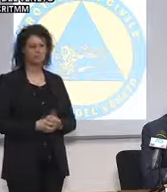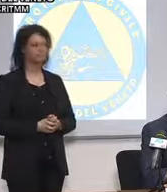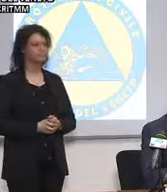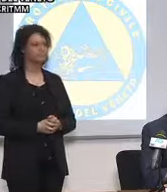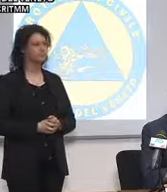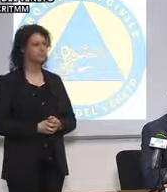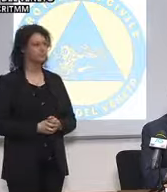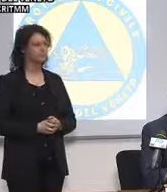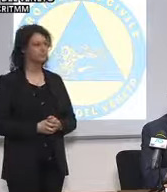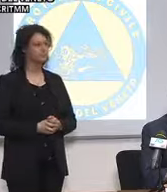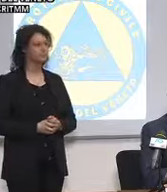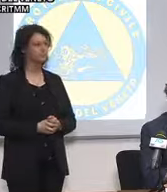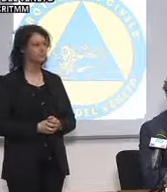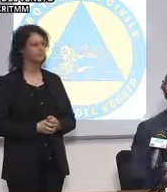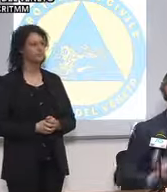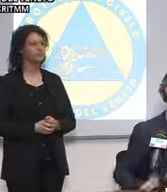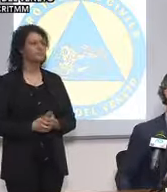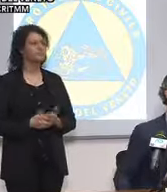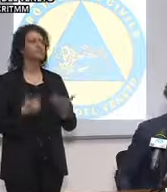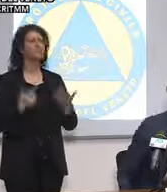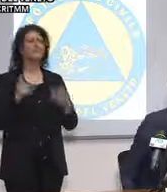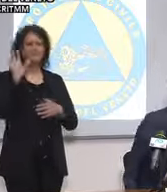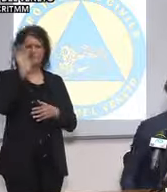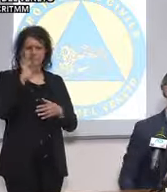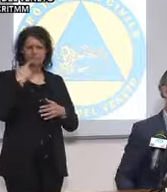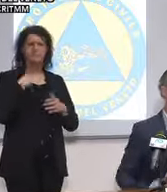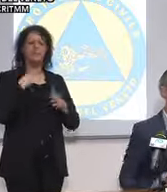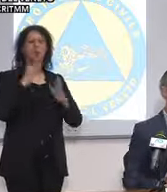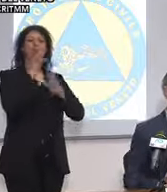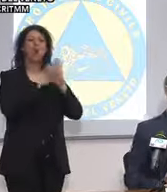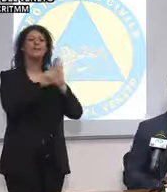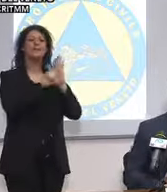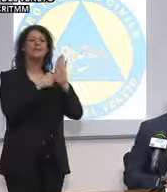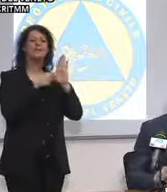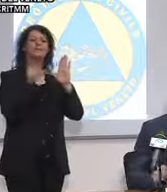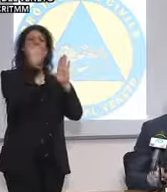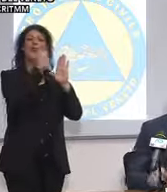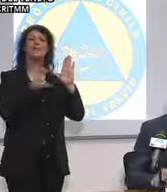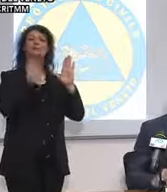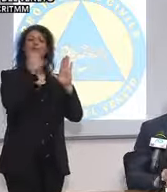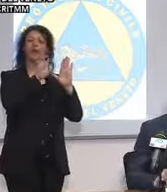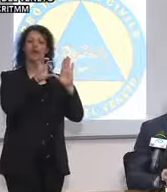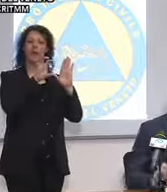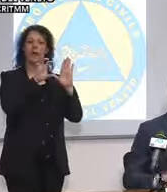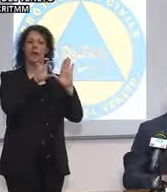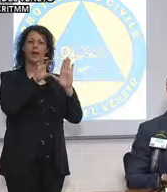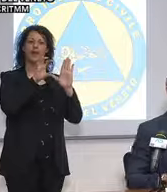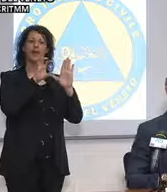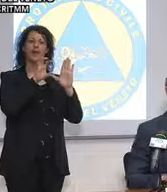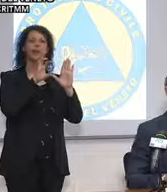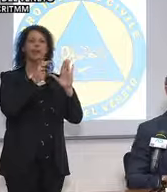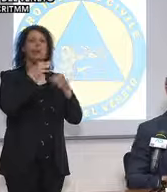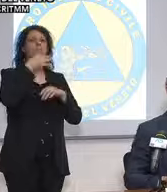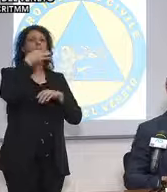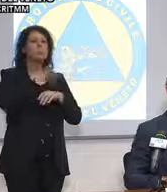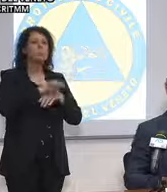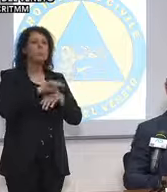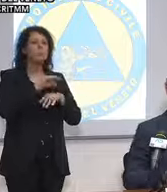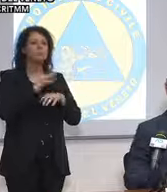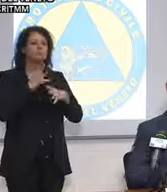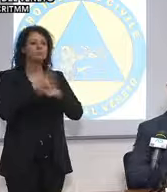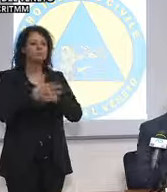Mi era parso di capire che le ordinanze regionali possono agire soltanto in termini